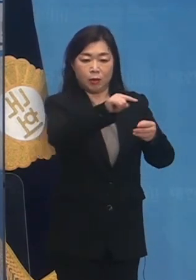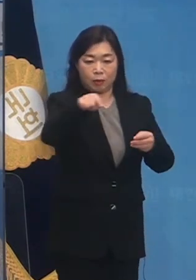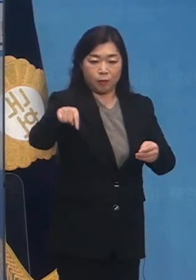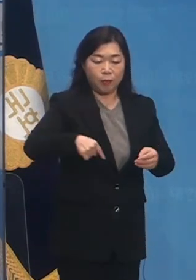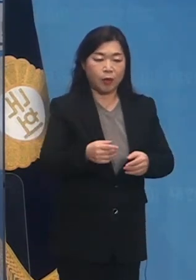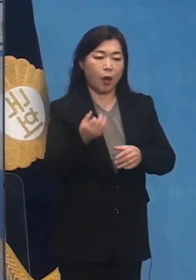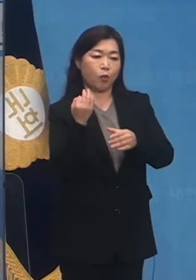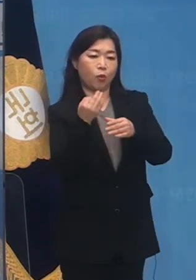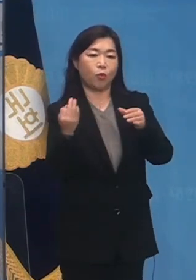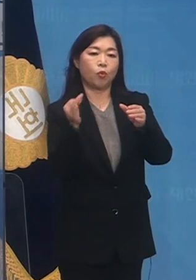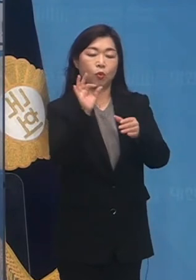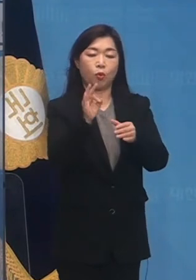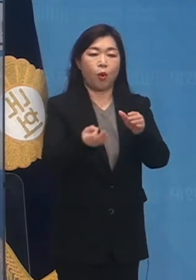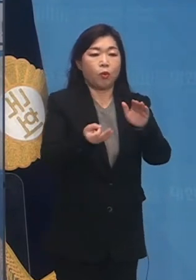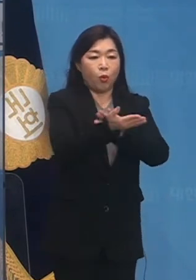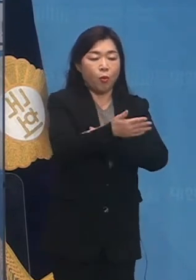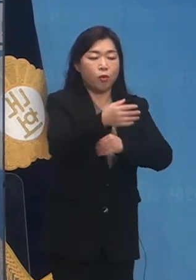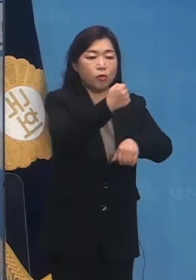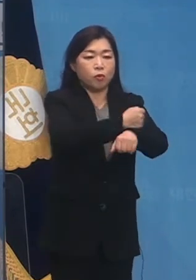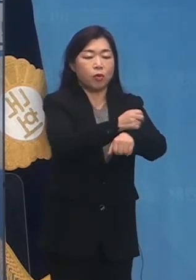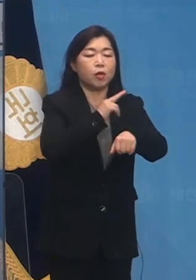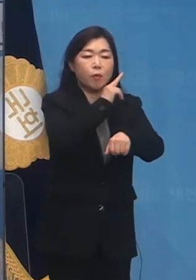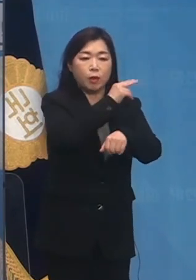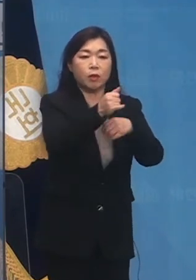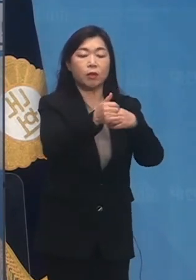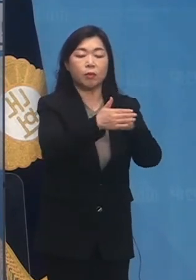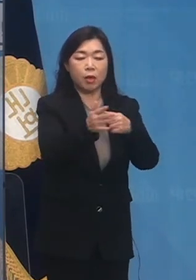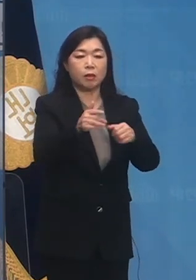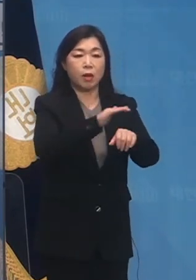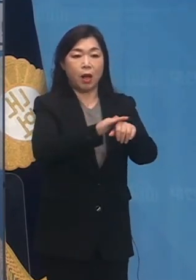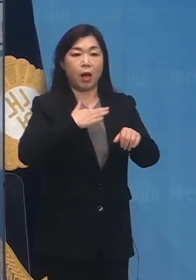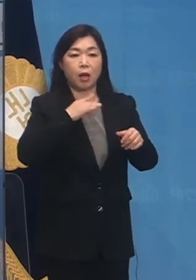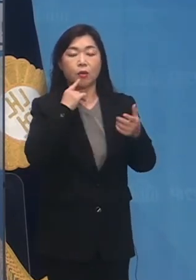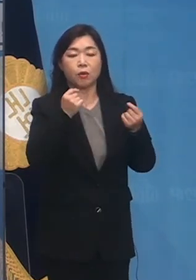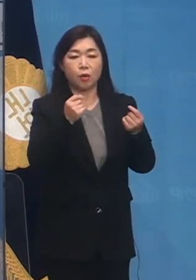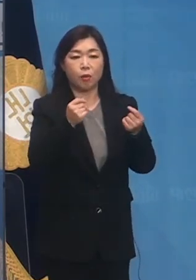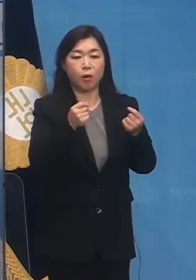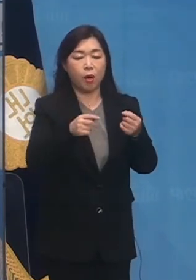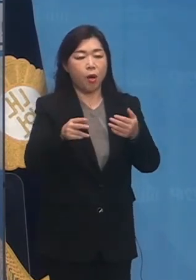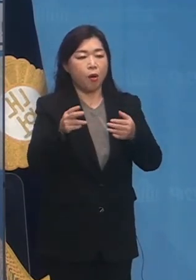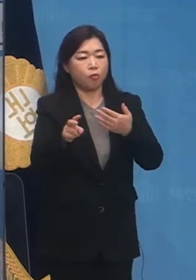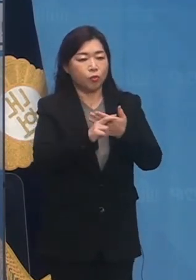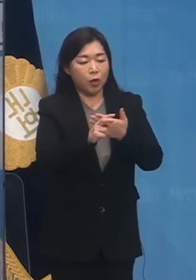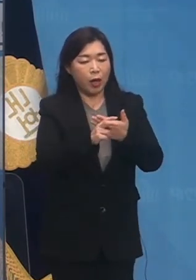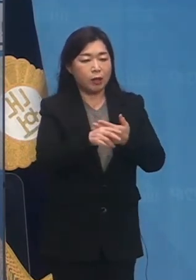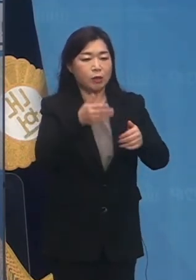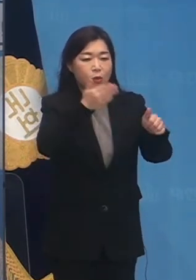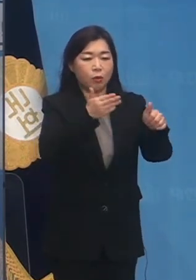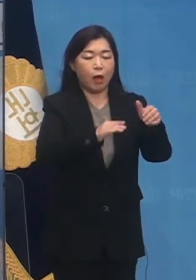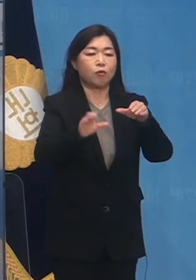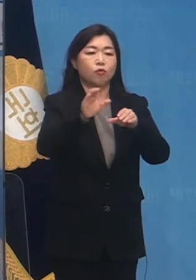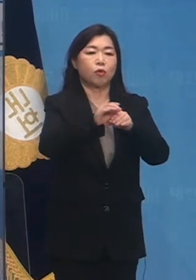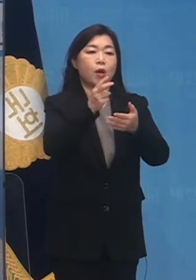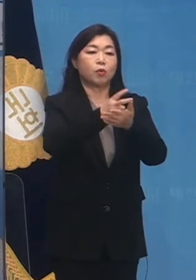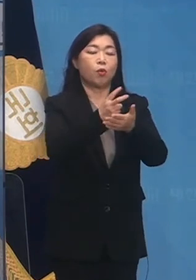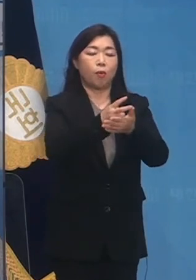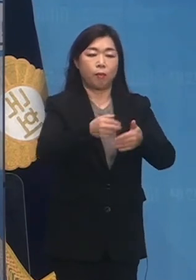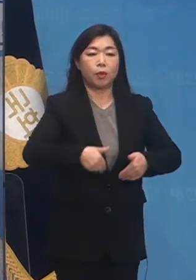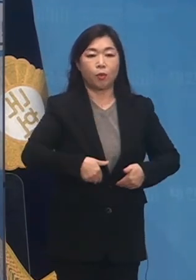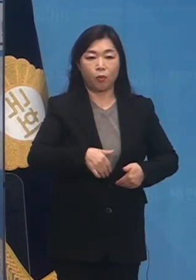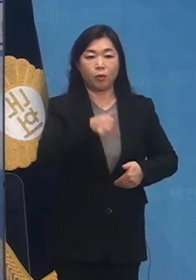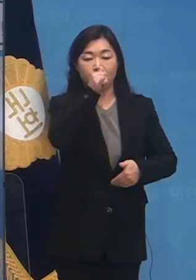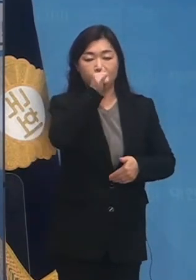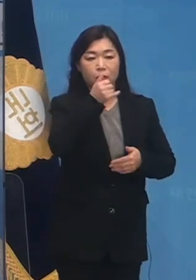사건이 시작되었지만 제3자 뇌물은 잘 아시는 것처럼 부정한 청탁이라는 추가 요건을 필요로